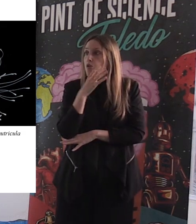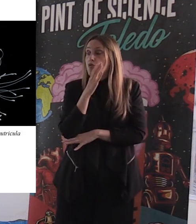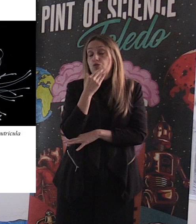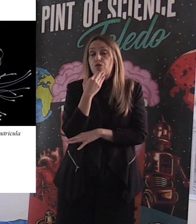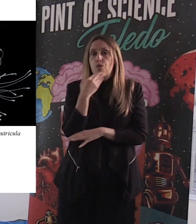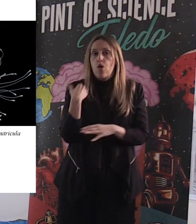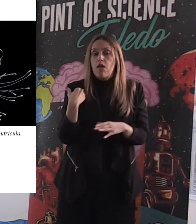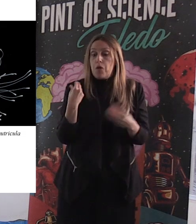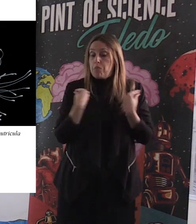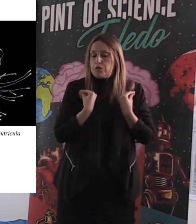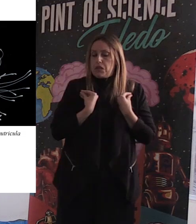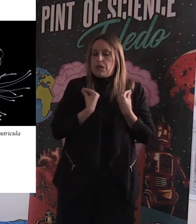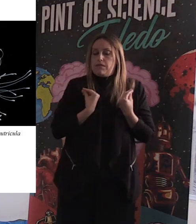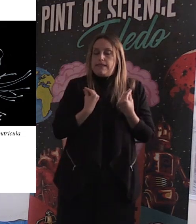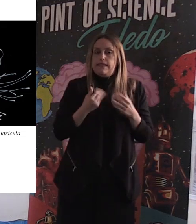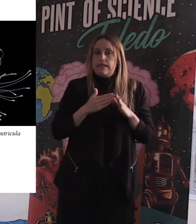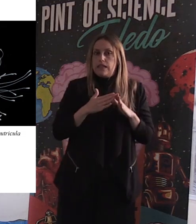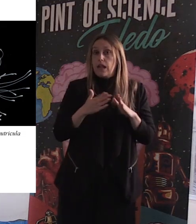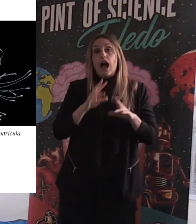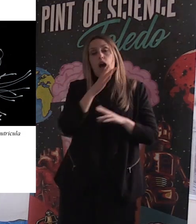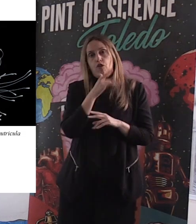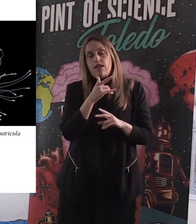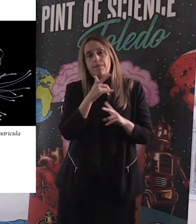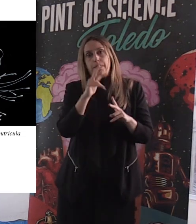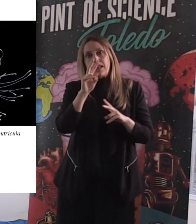longevidad. Entonces voy a la segunda parte.